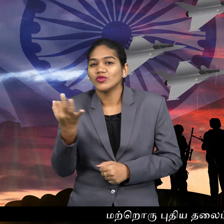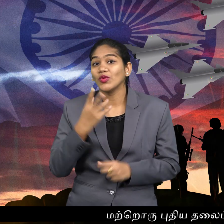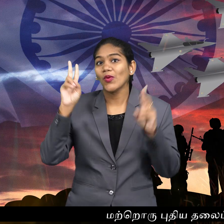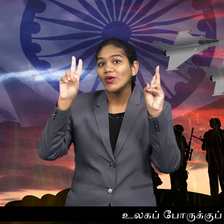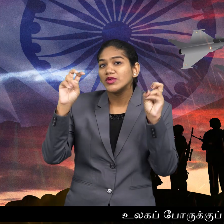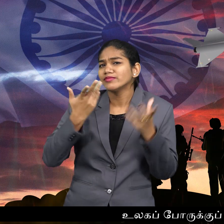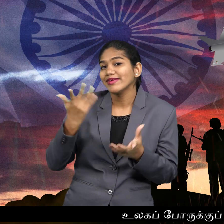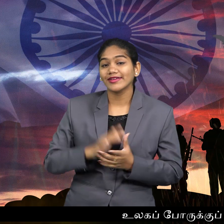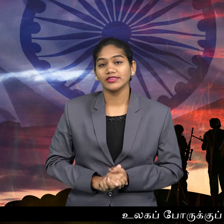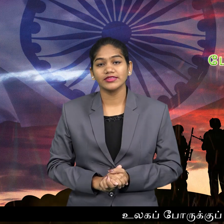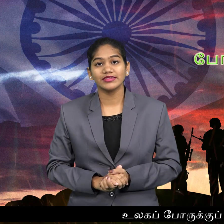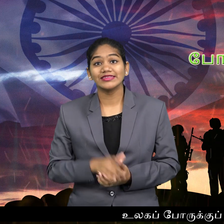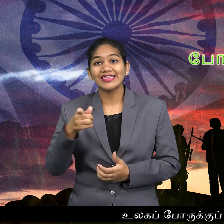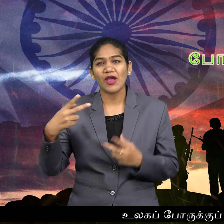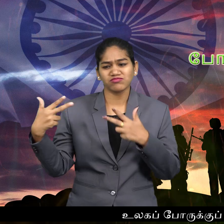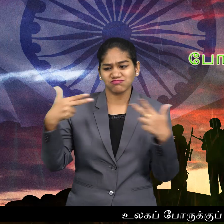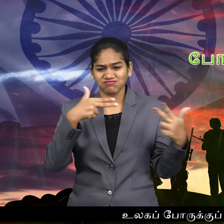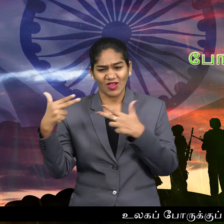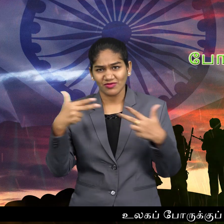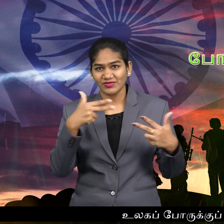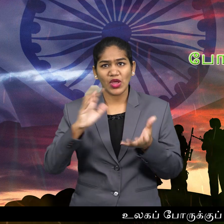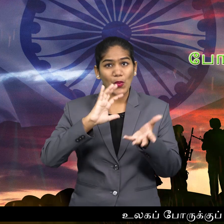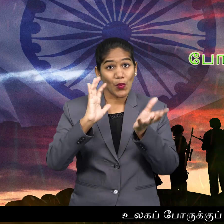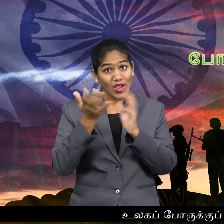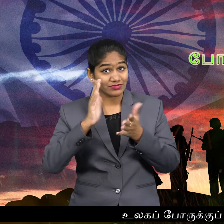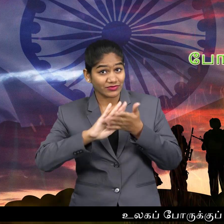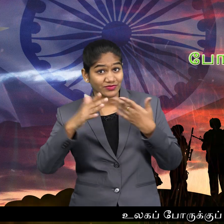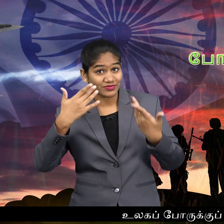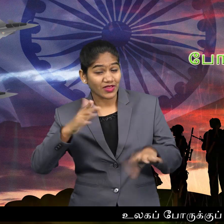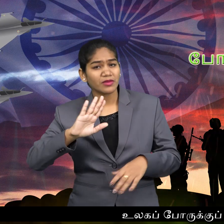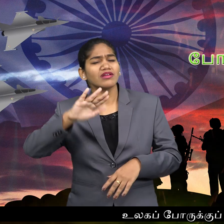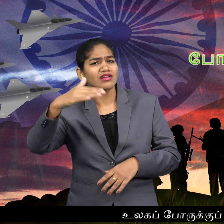தொடங்குவோம். உலகப் போருக்குப் பிந்தைய இந்தியாவில்